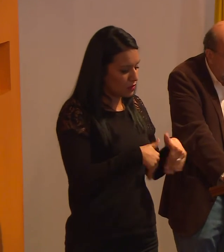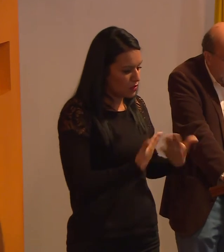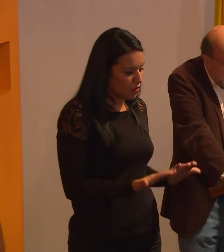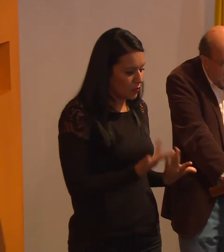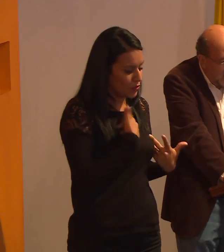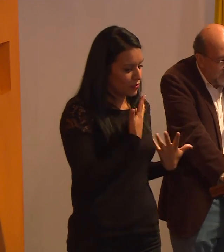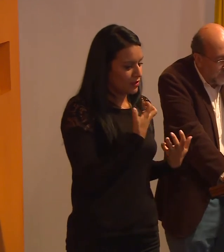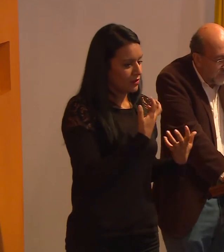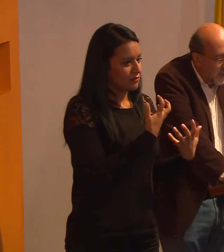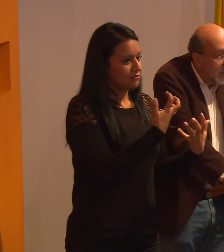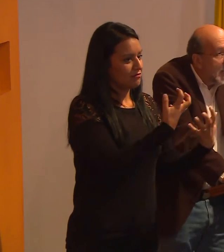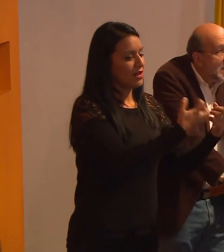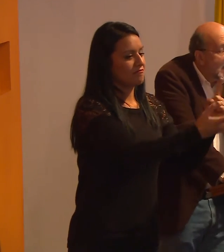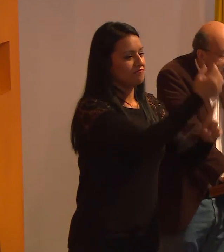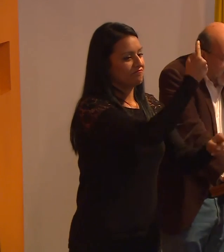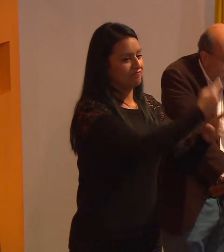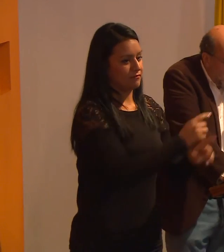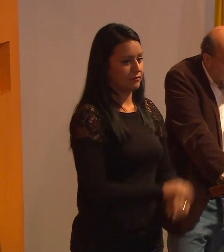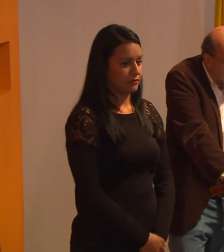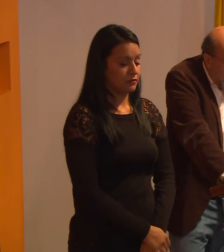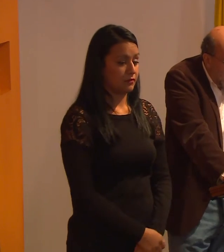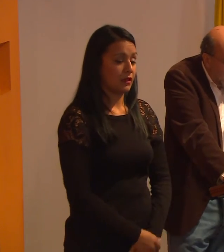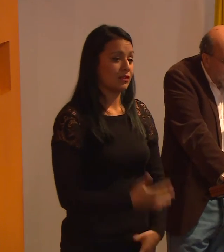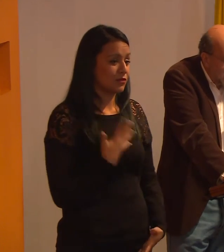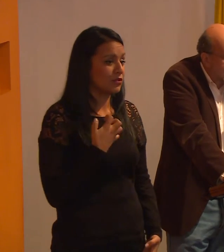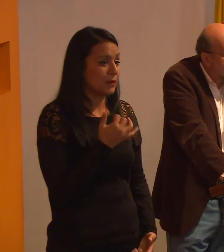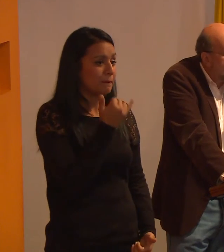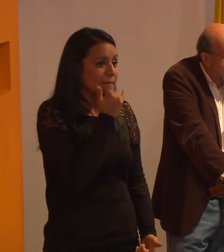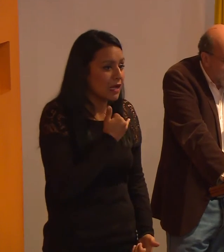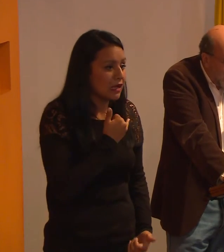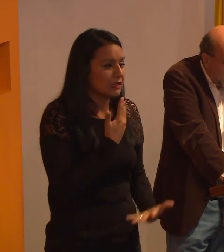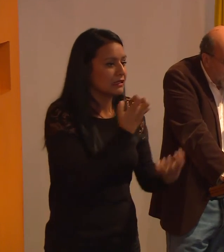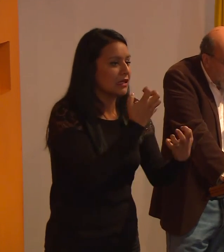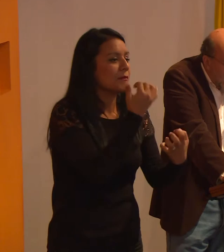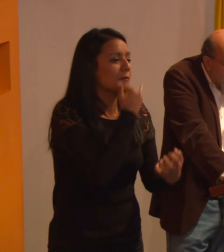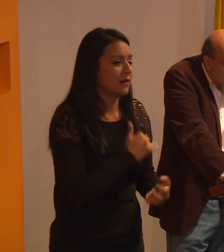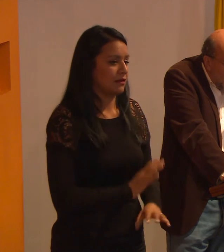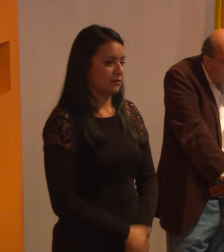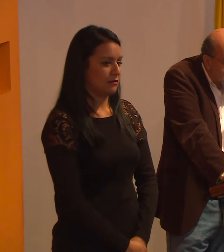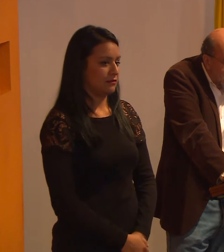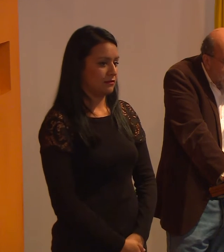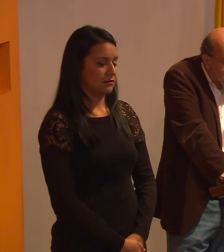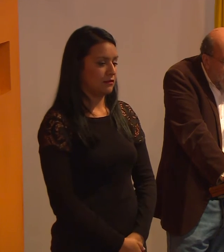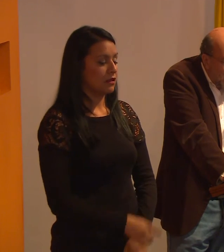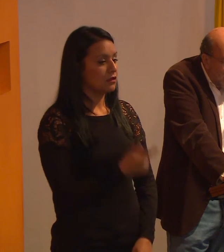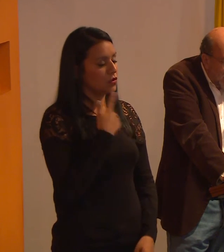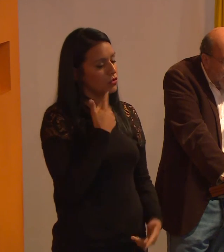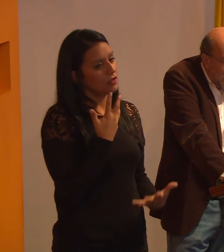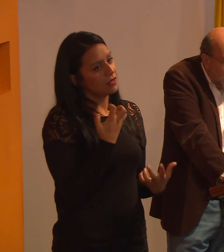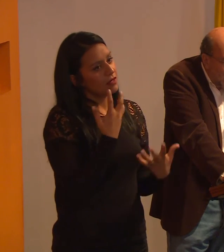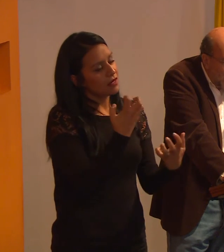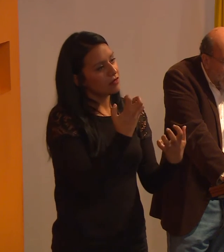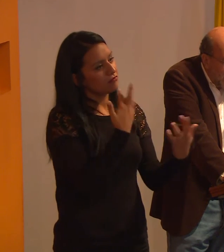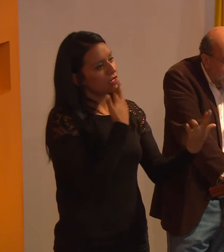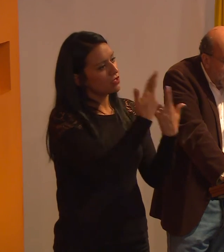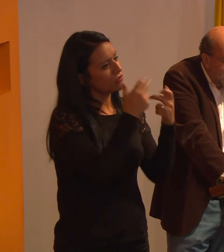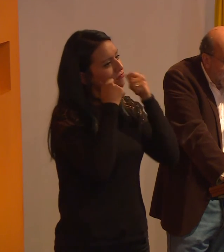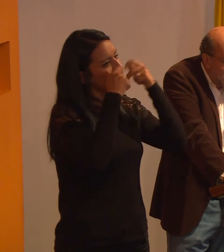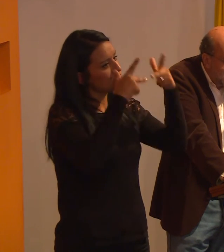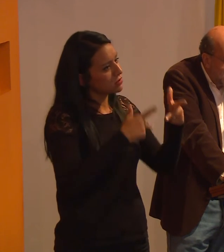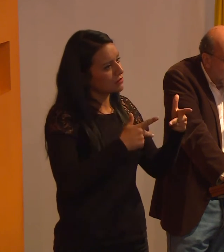de desear. Deseamos mal, decía Zuleta. En lugar de desear una relación